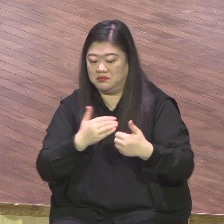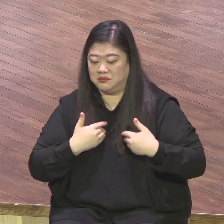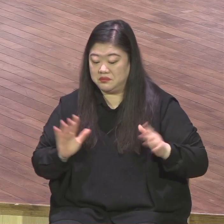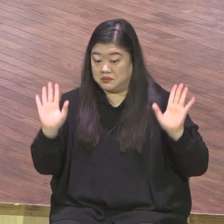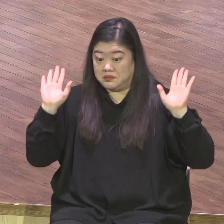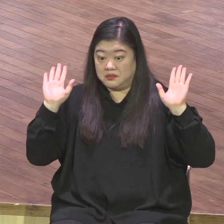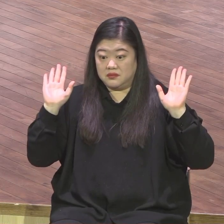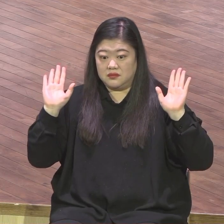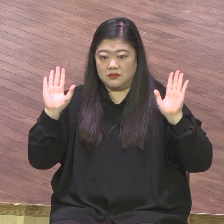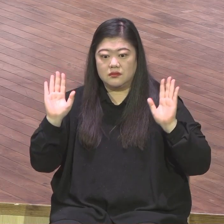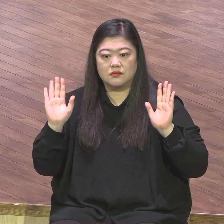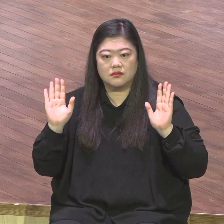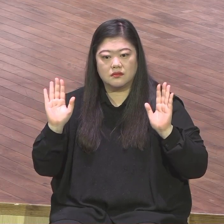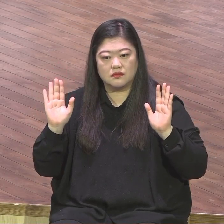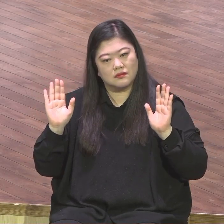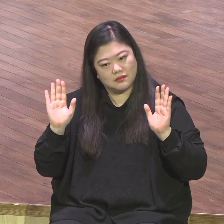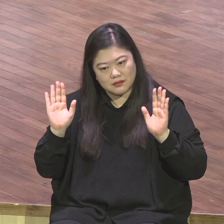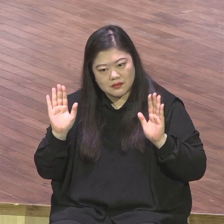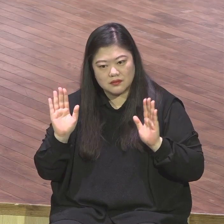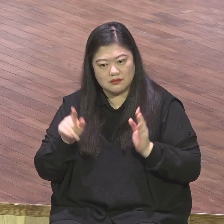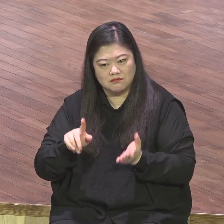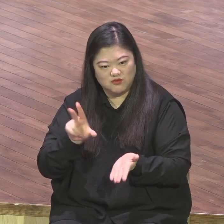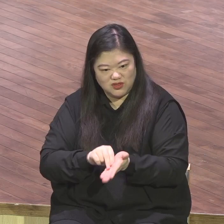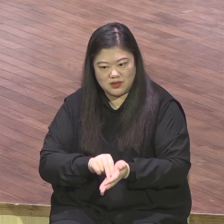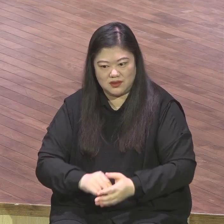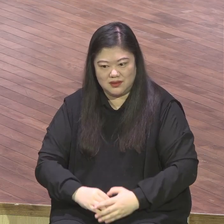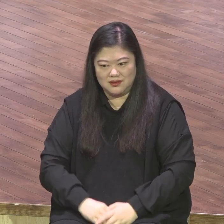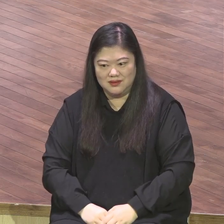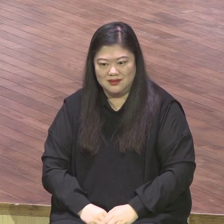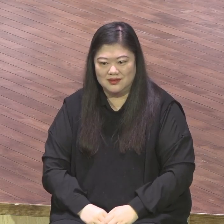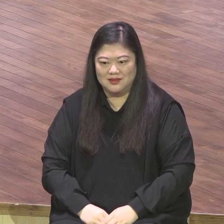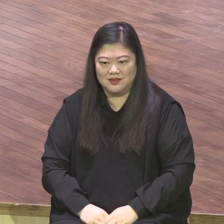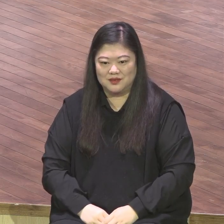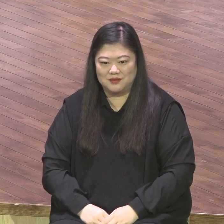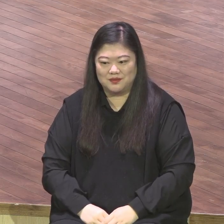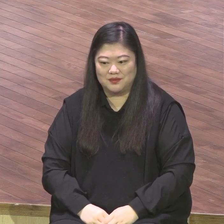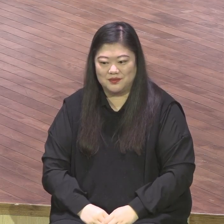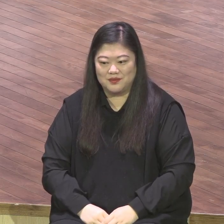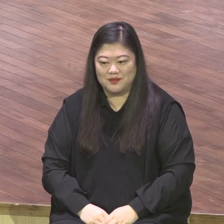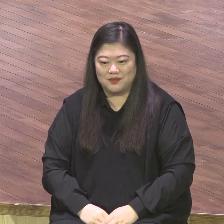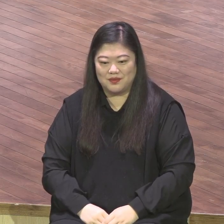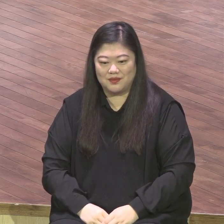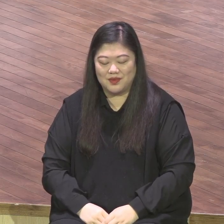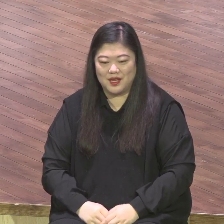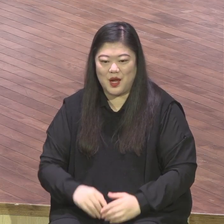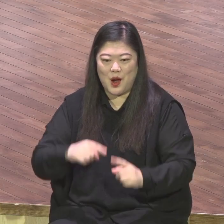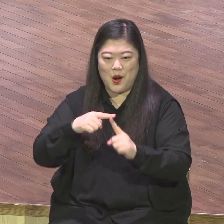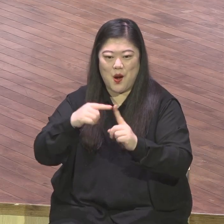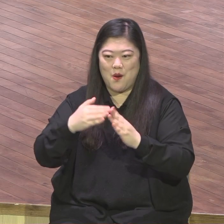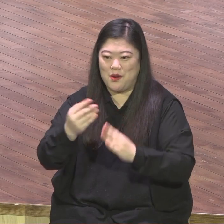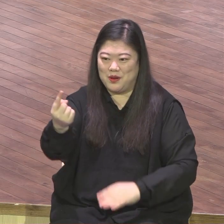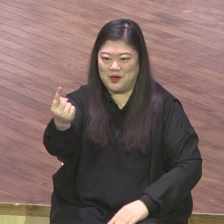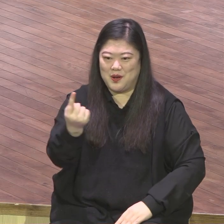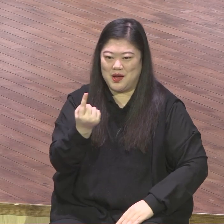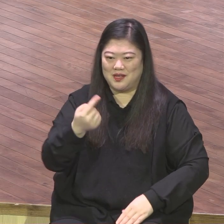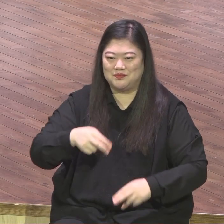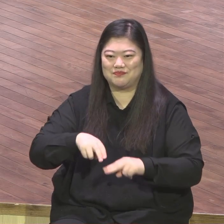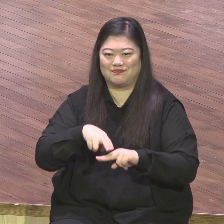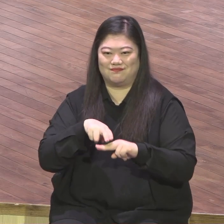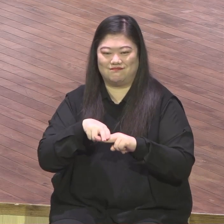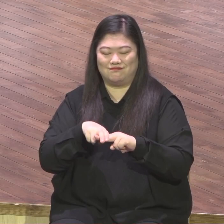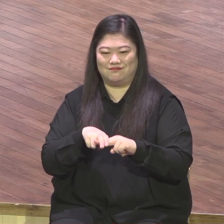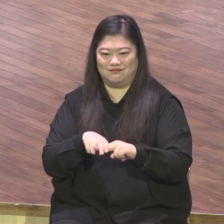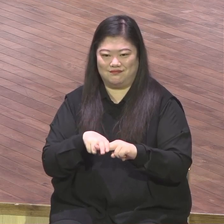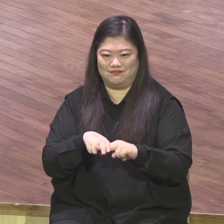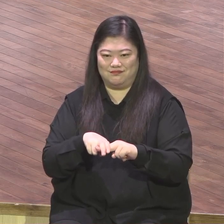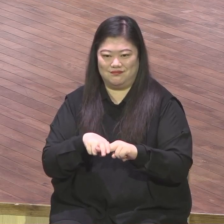상당히 심각한 사람입니다. 어쩌면 아직도 교회 앉아있으면서도 예수님이 나의 그리스도로